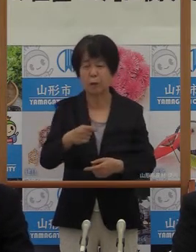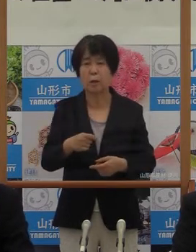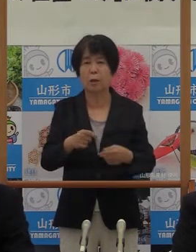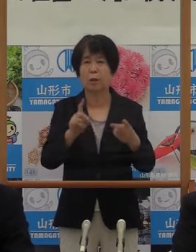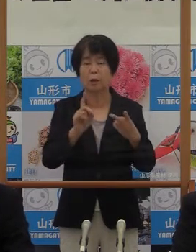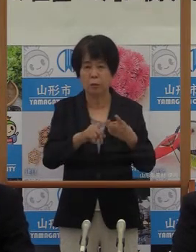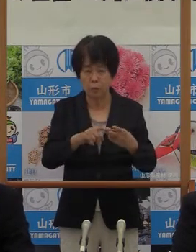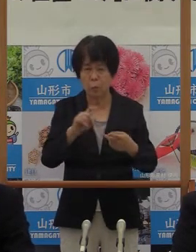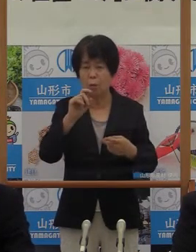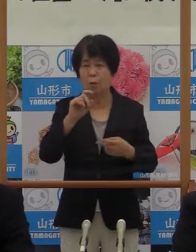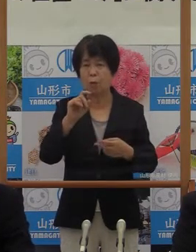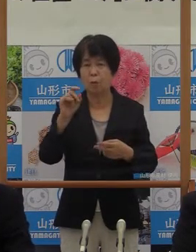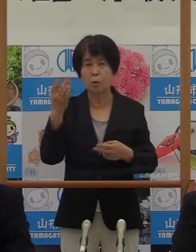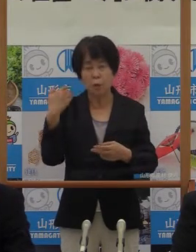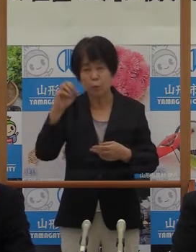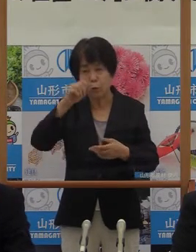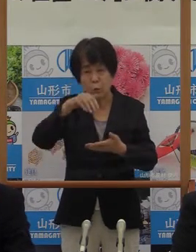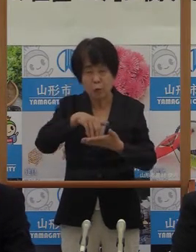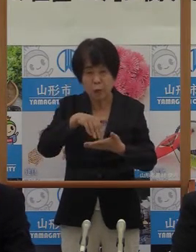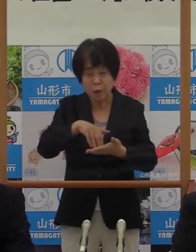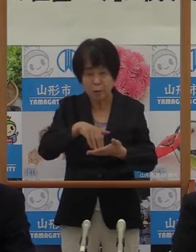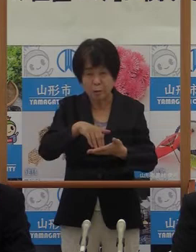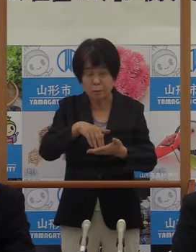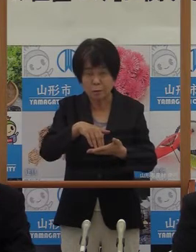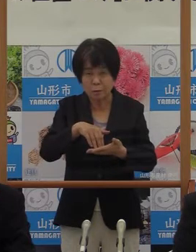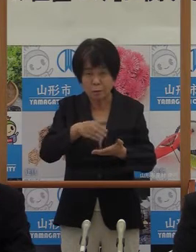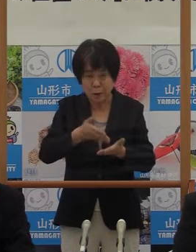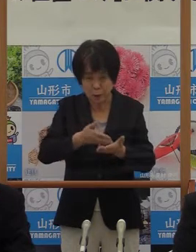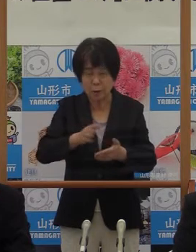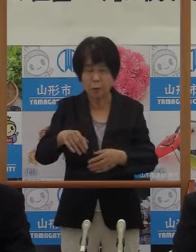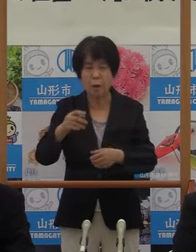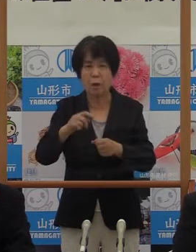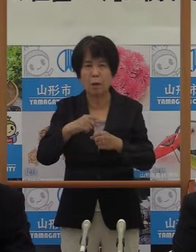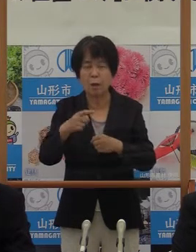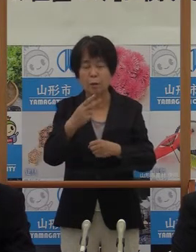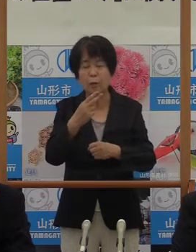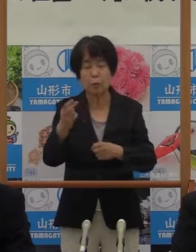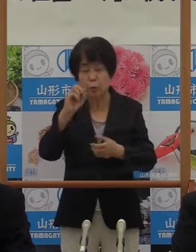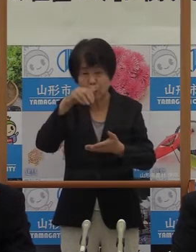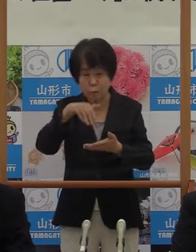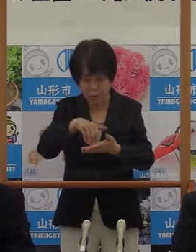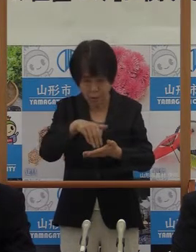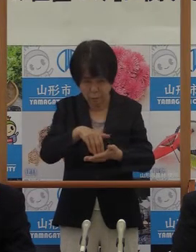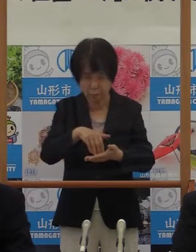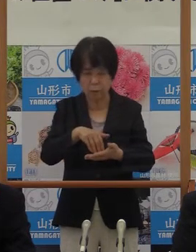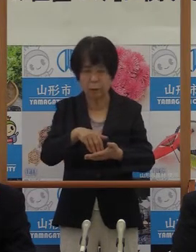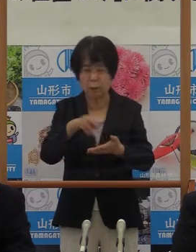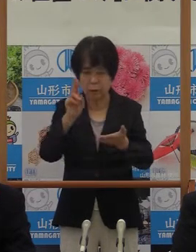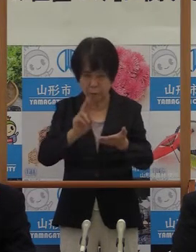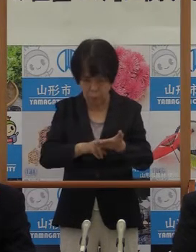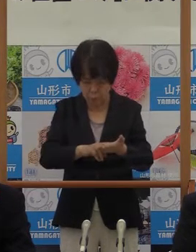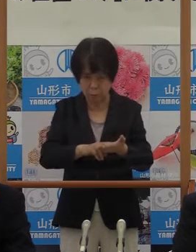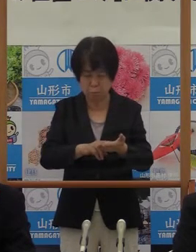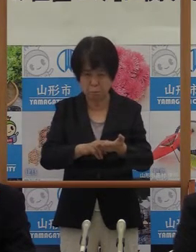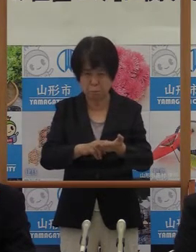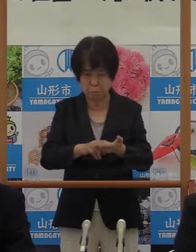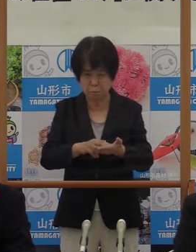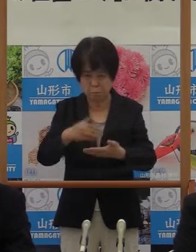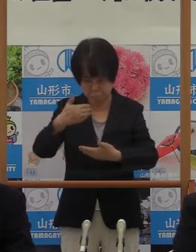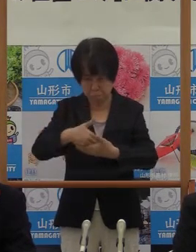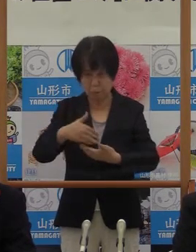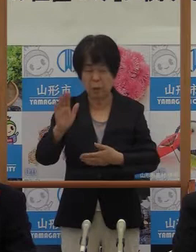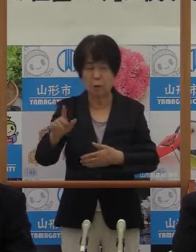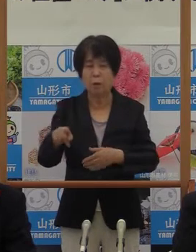ど予算的なことでですね、来年度予算で予算化するということをおっしゃっておられましたけれども